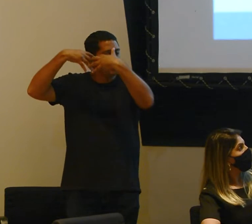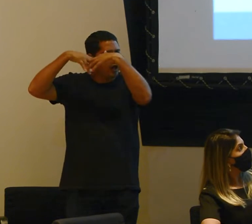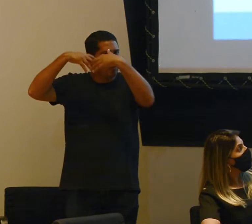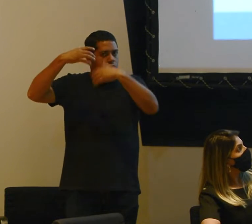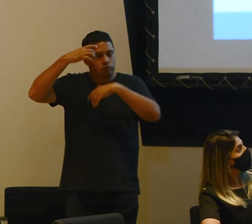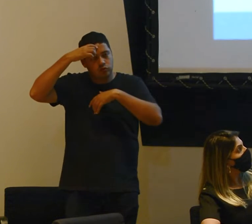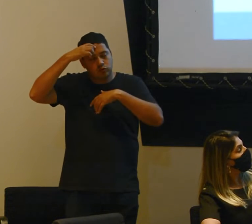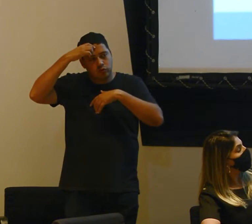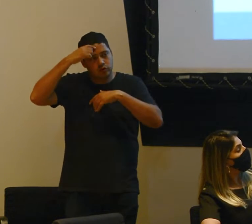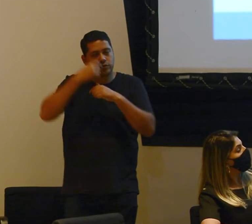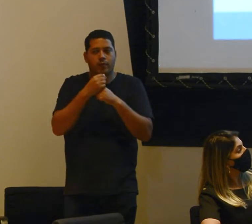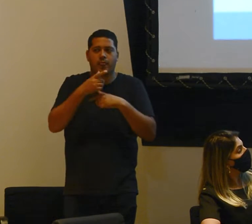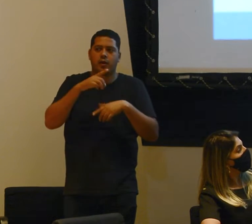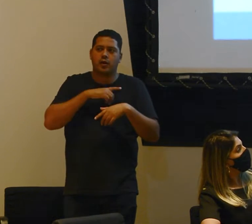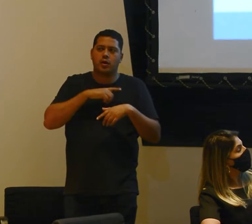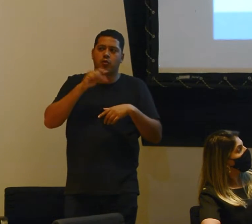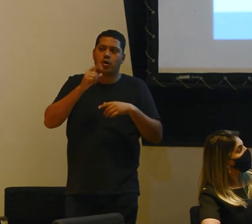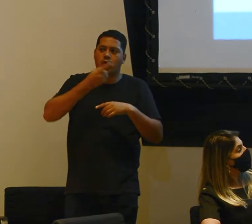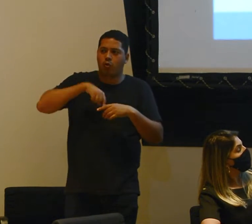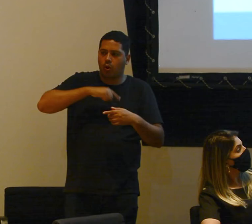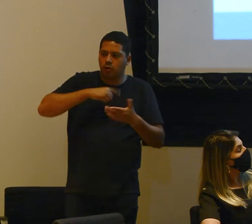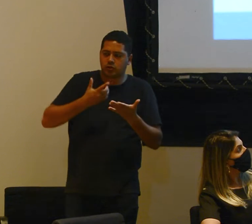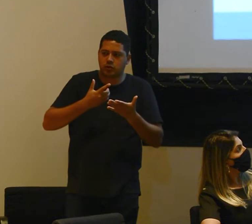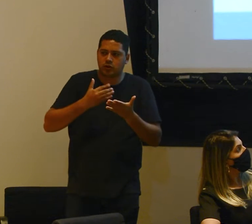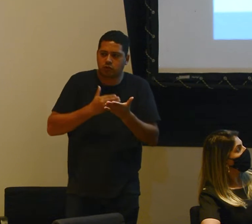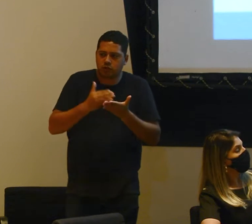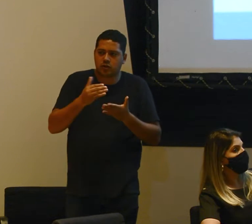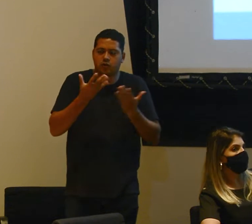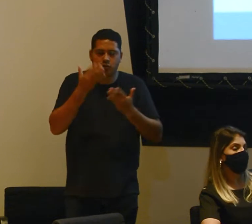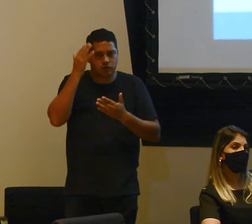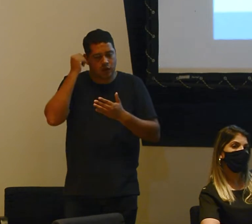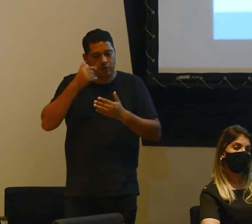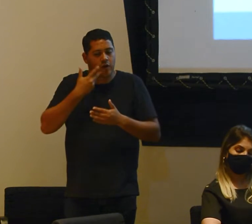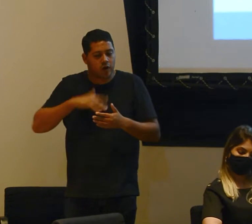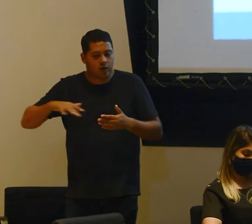nosso cérebro, que tem muito a ver com a nossa iniciativa. Então, sabe aquela criança